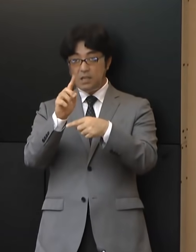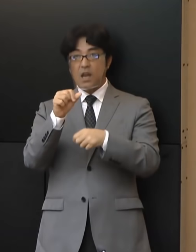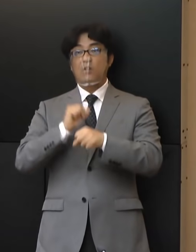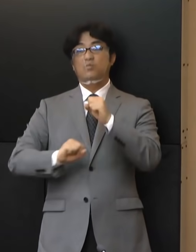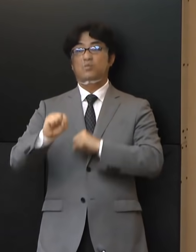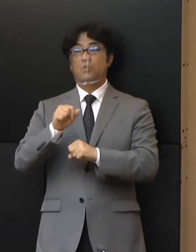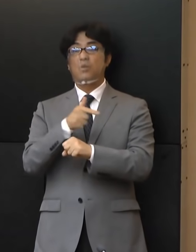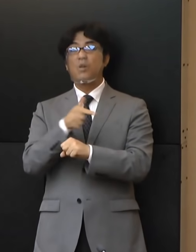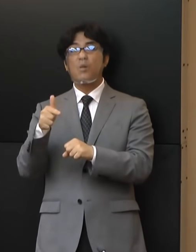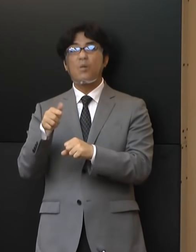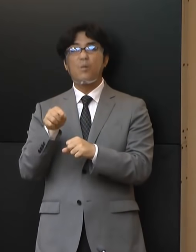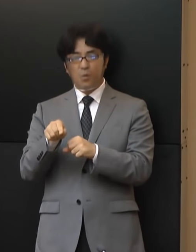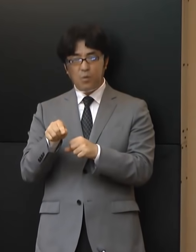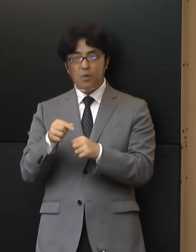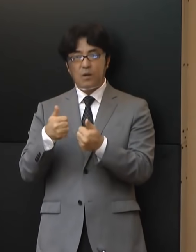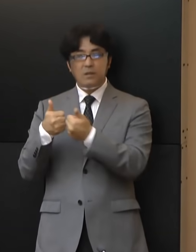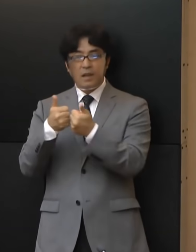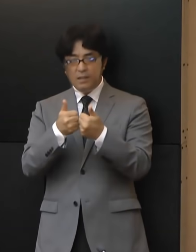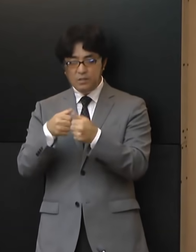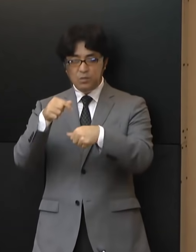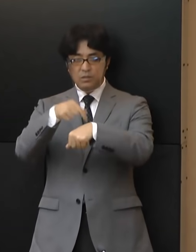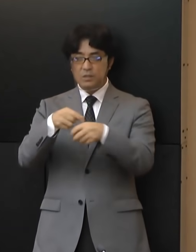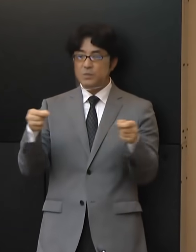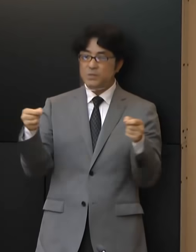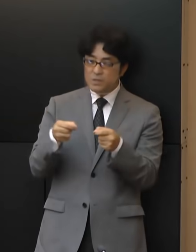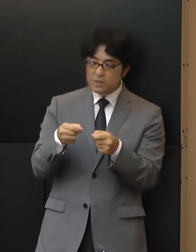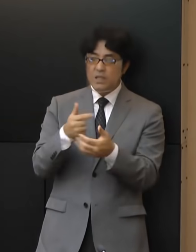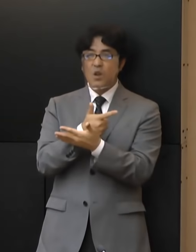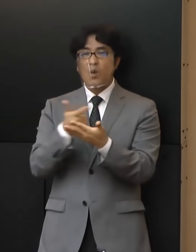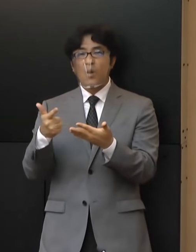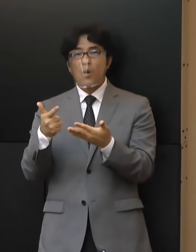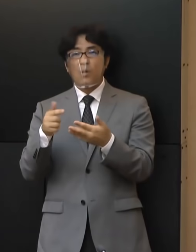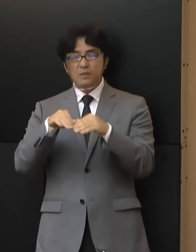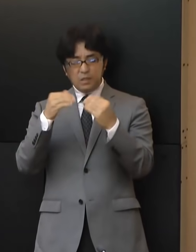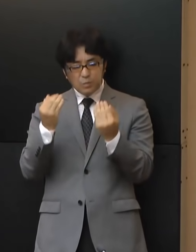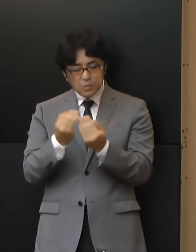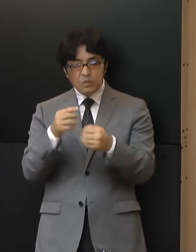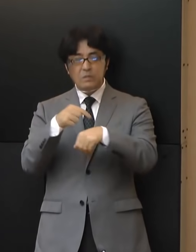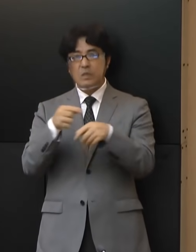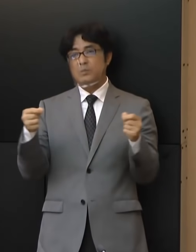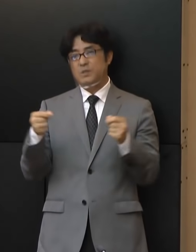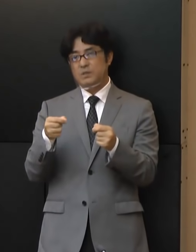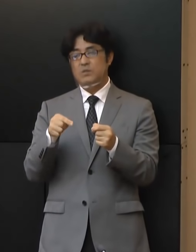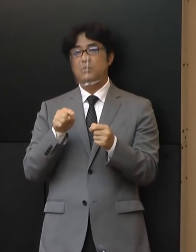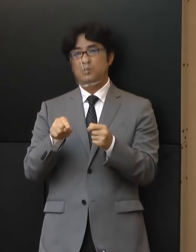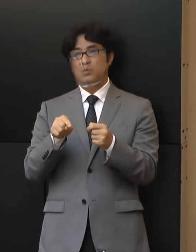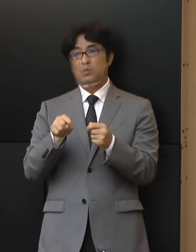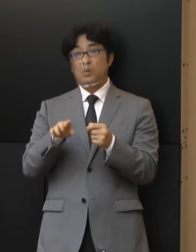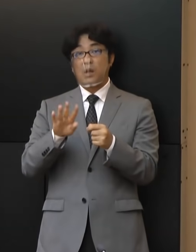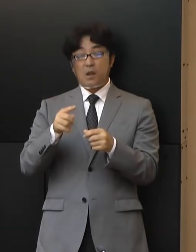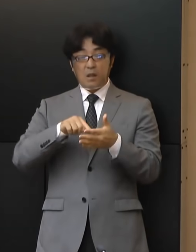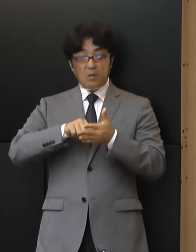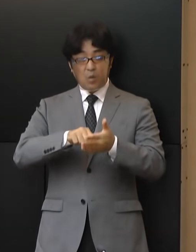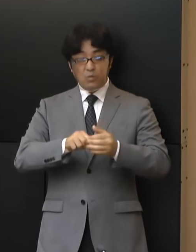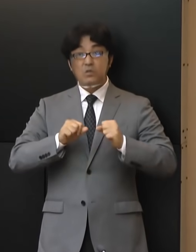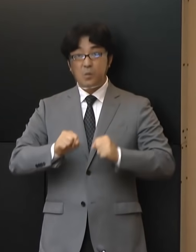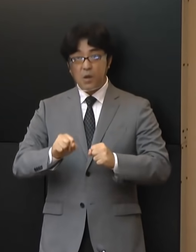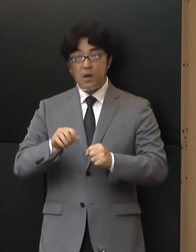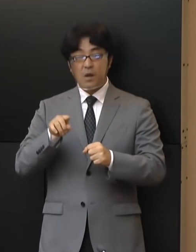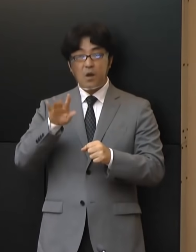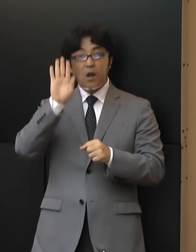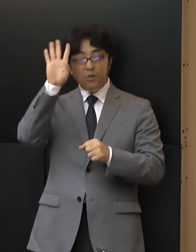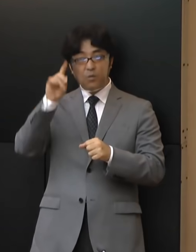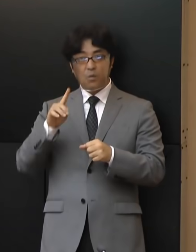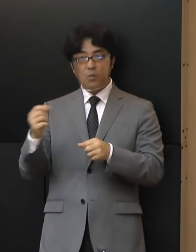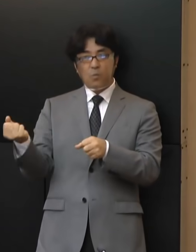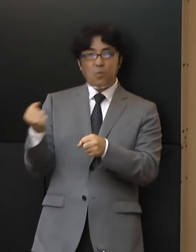の人数を減らす、時間を減らすなど、本当にできることをそのまま継続して頑張っていただきたい。そうすれば必ず私はその